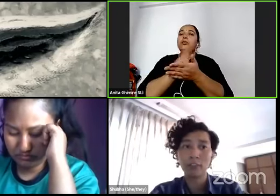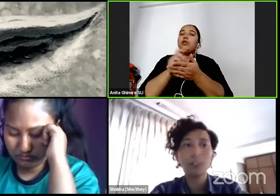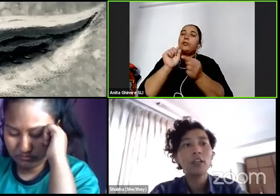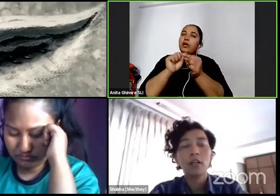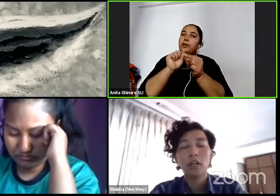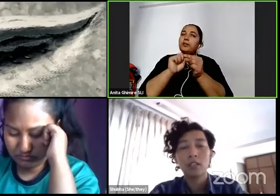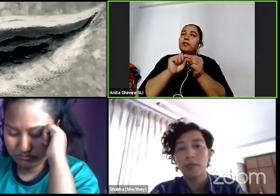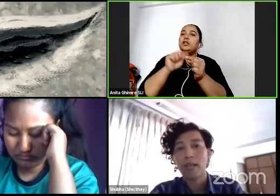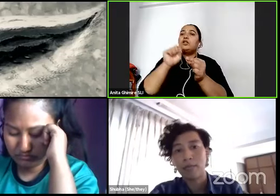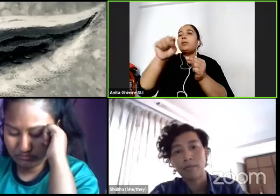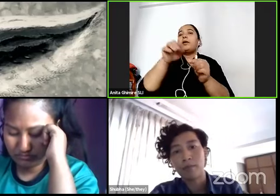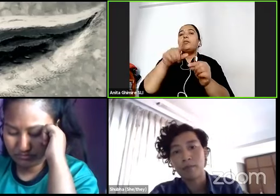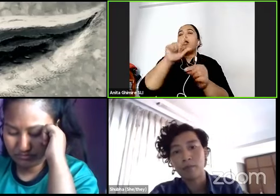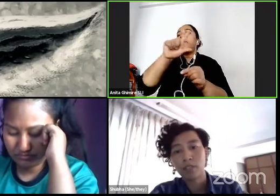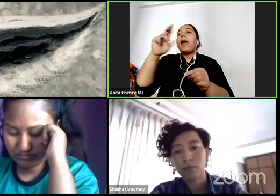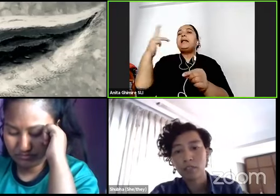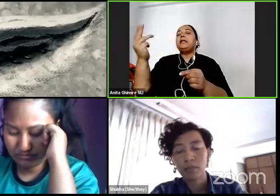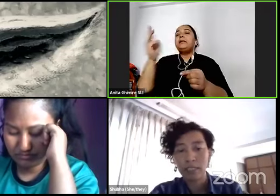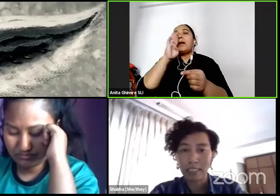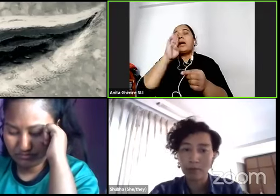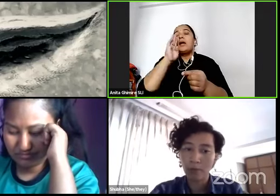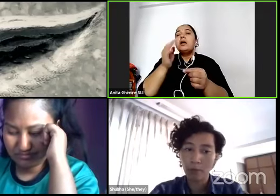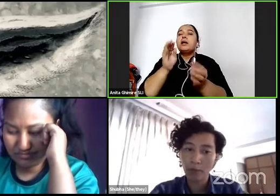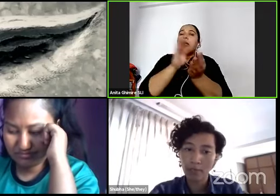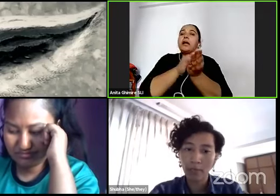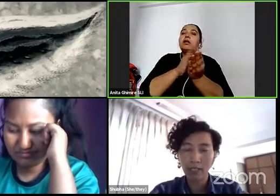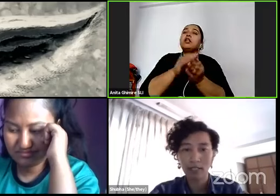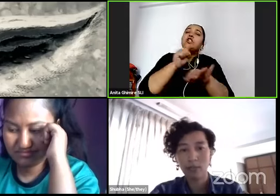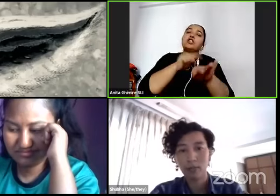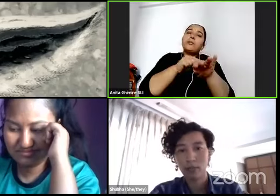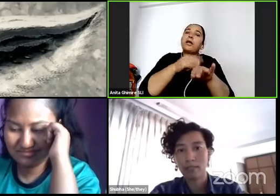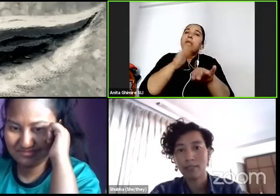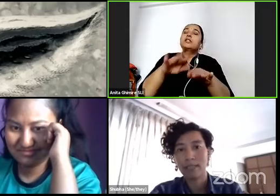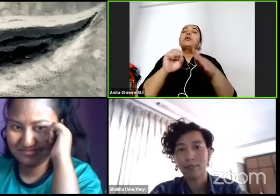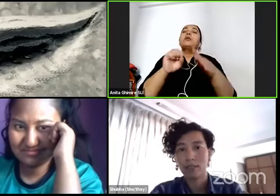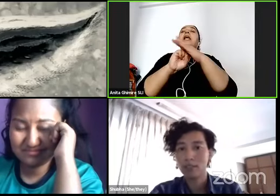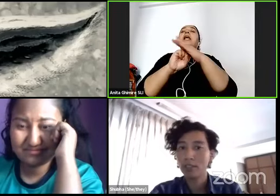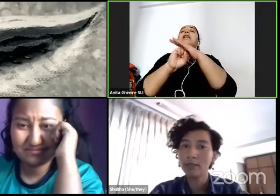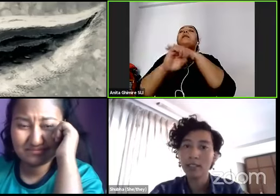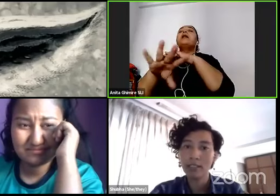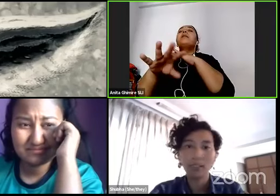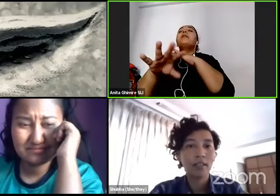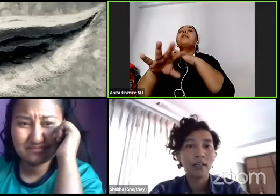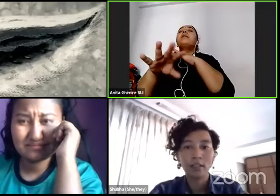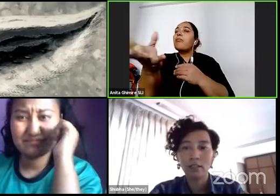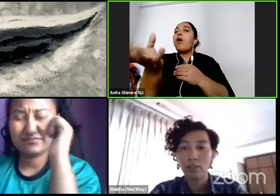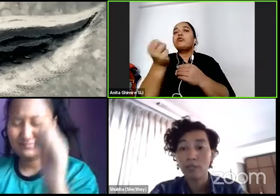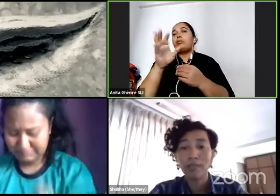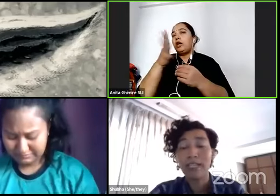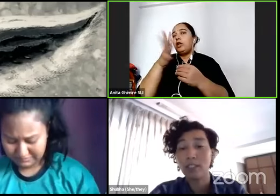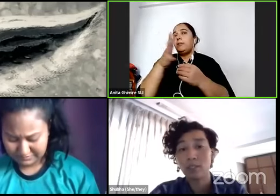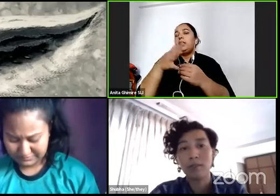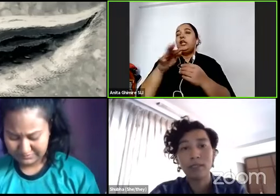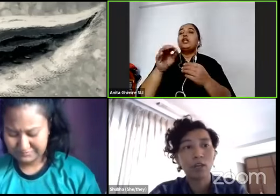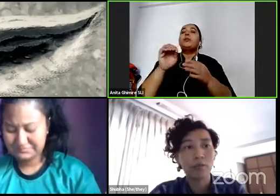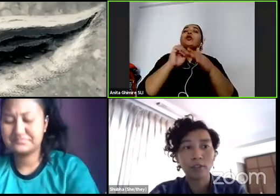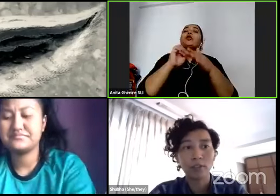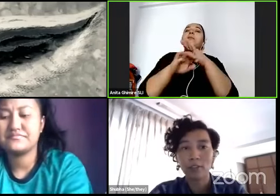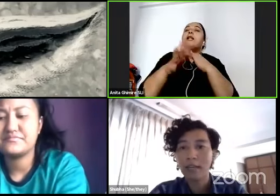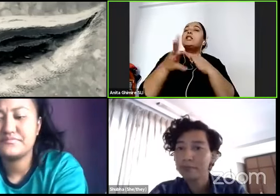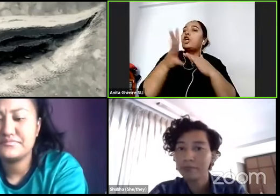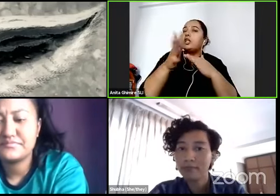सक्छ, अनि तपाईँहरूलाई हामी इमेलमा पनि पठाउँछौँ इनकेस पाउनु भएन भने, अथवा तपाईँको इमेल चाहिँ हामीसँग छैन भने यो इमेल आइडीहरूमा प्लिज